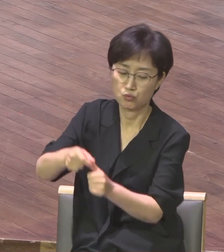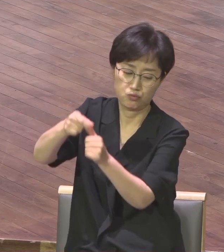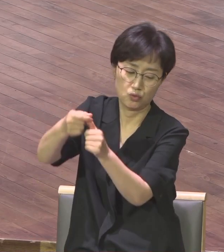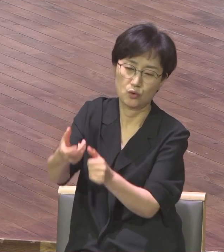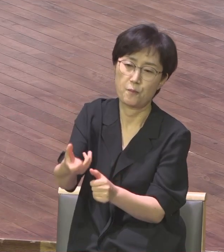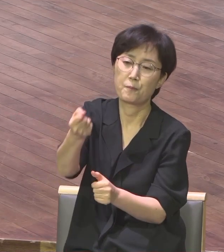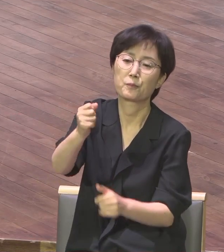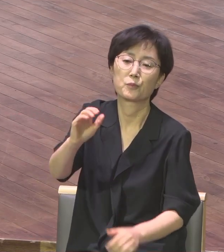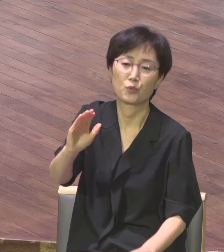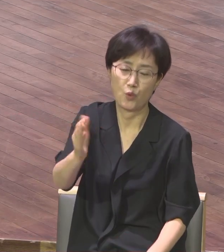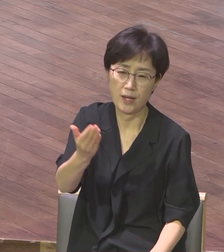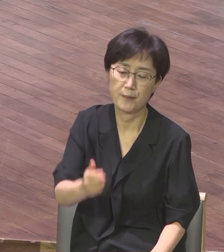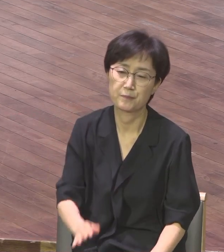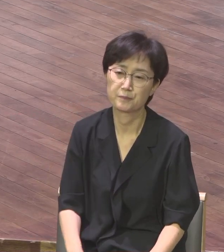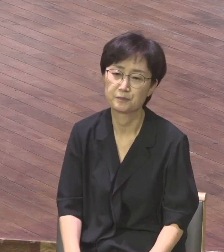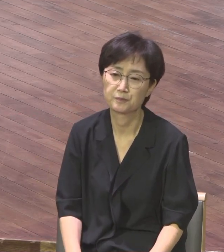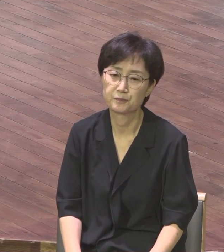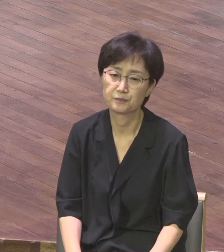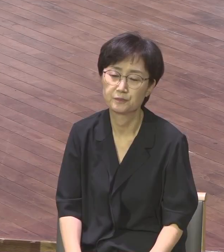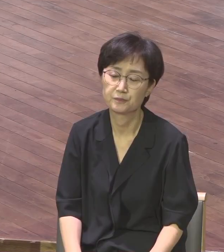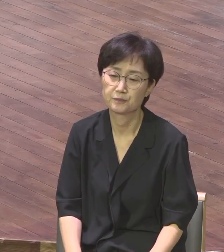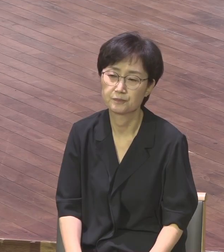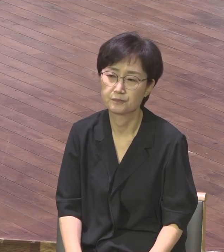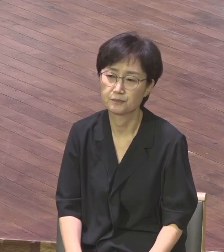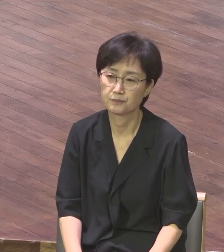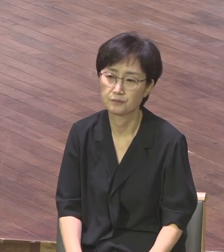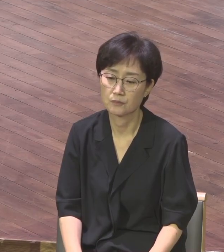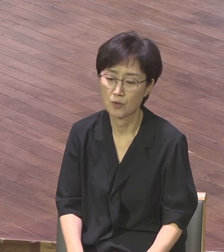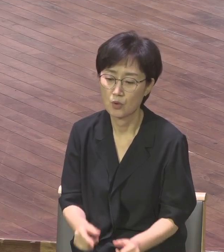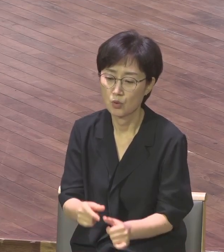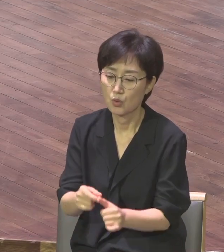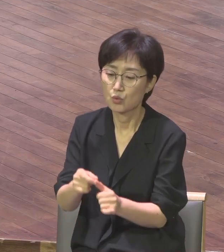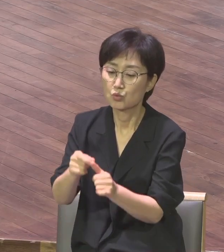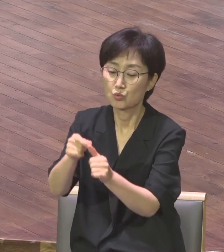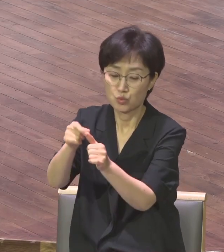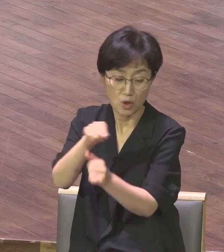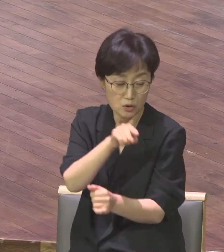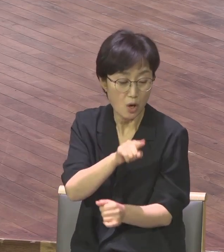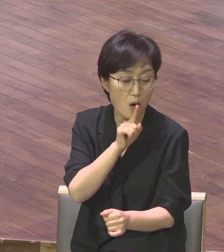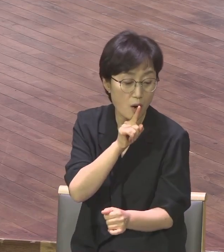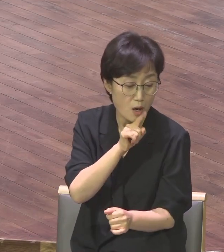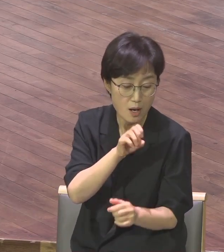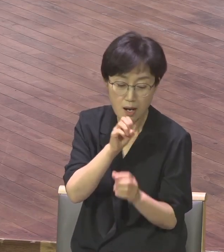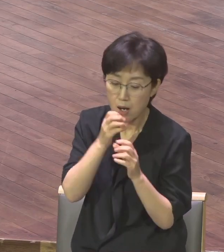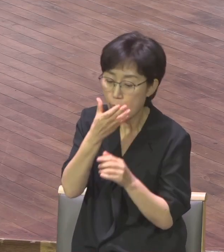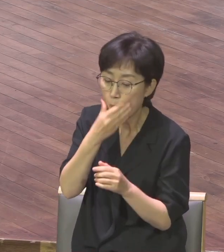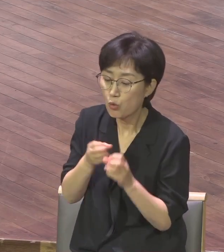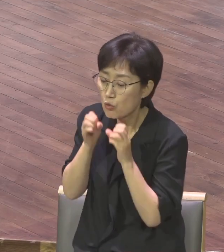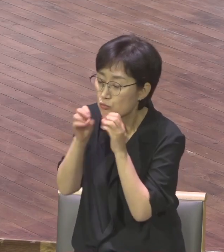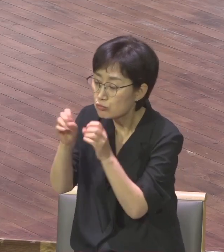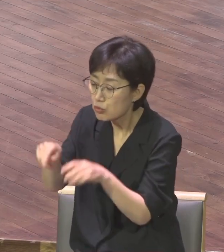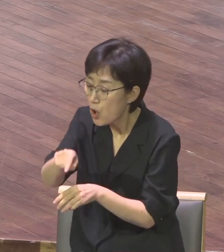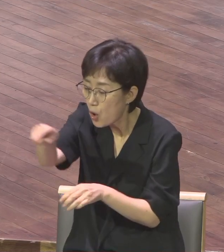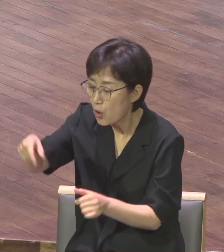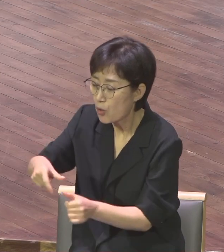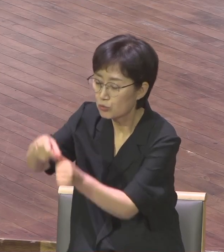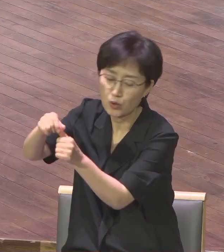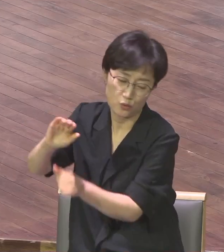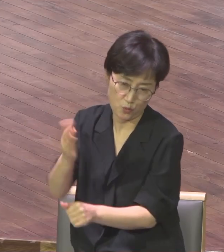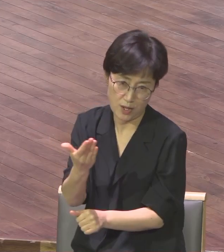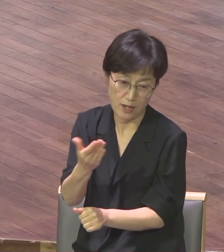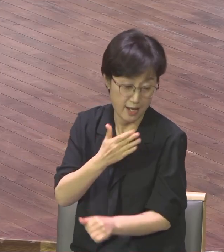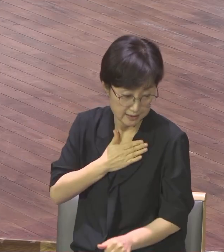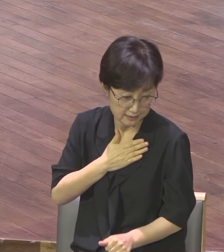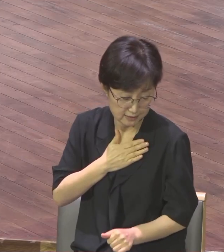구원을 얻으리라. 계속해라. 너 말을 듣는 사람들 구원받게 될 것이다.